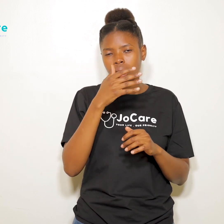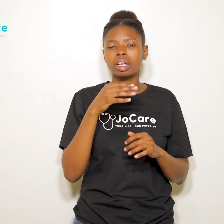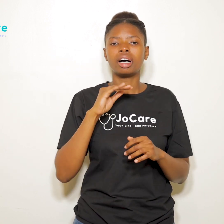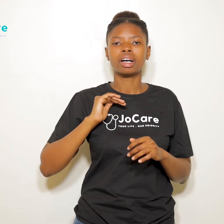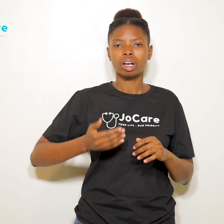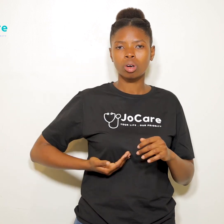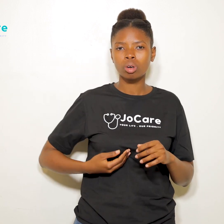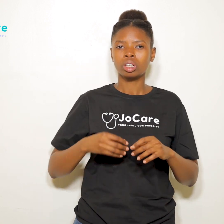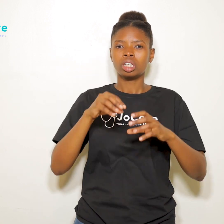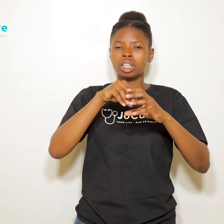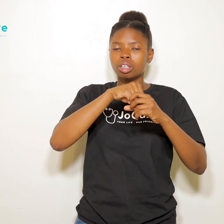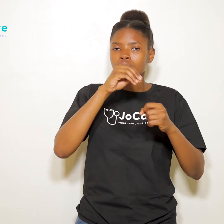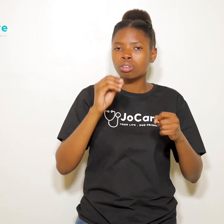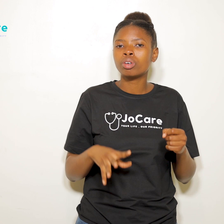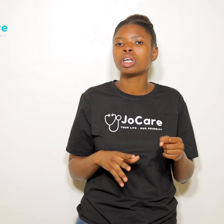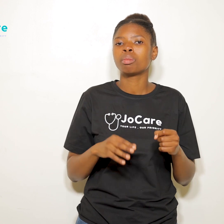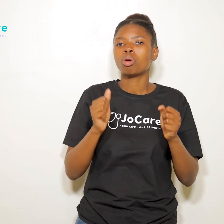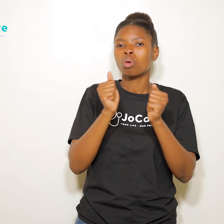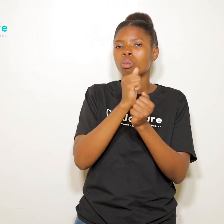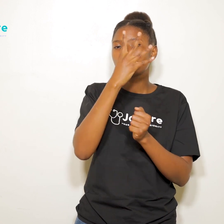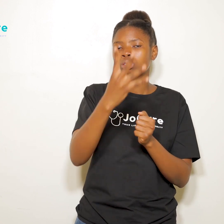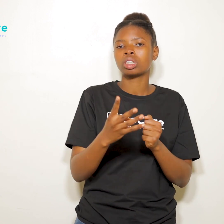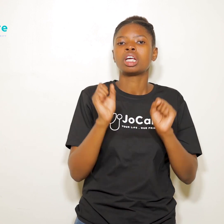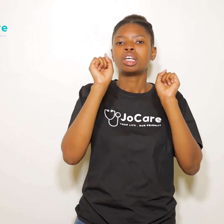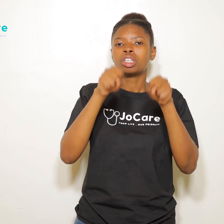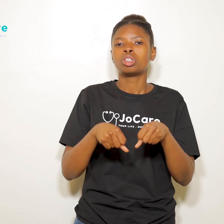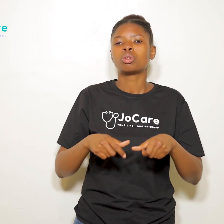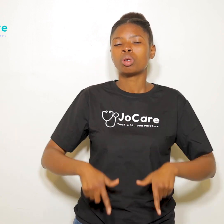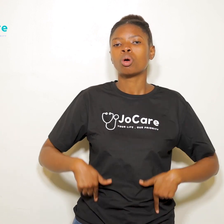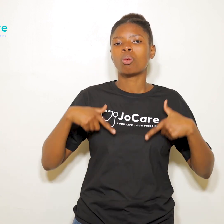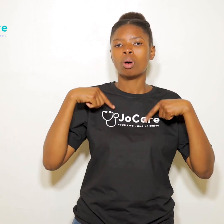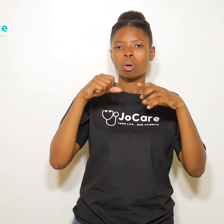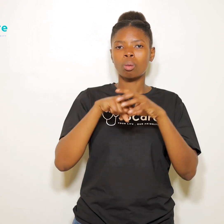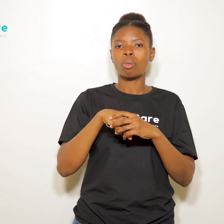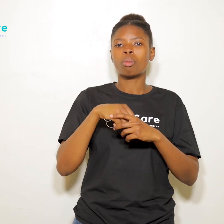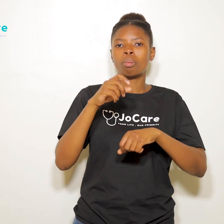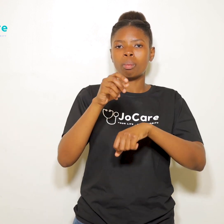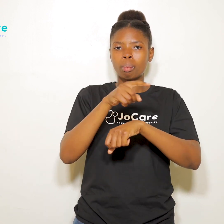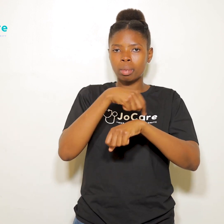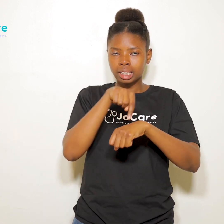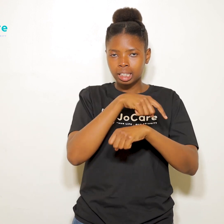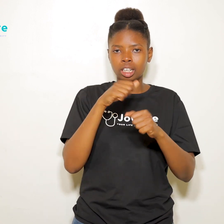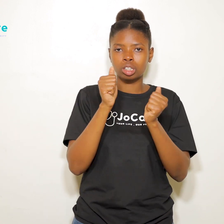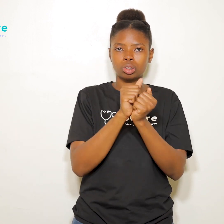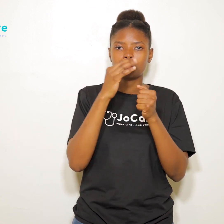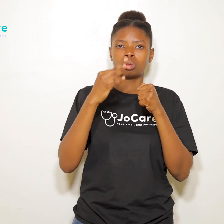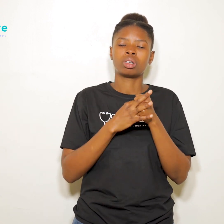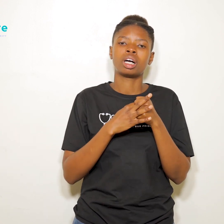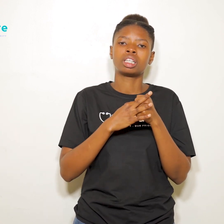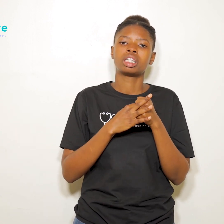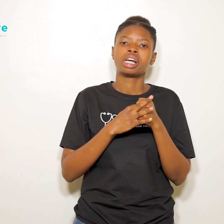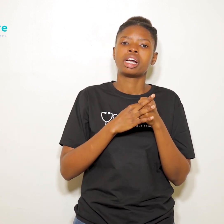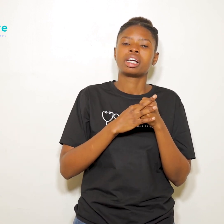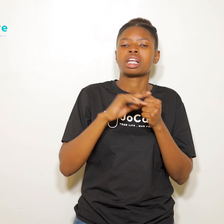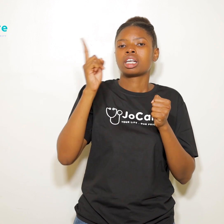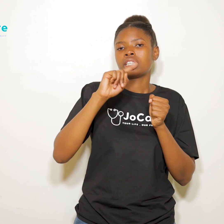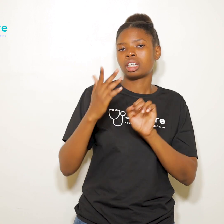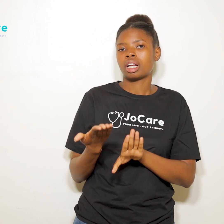cy'amasaha 48, yego, iri mu mubiri w'umudamu, mu tuyoborantanga, mu miyoborantanga itarapfa. Yego.